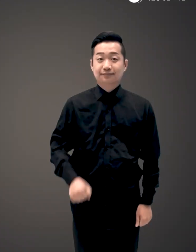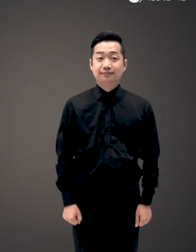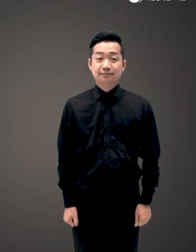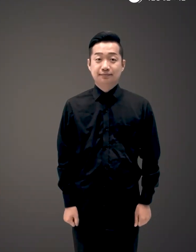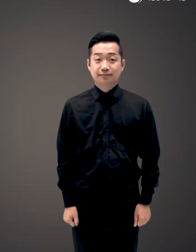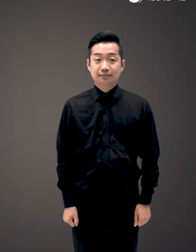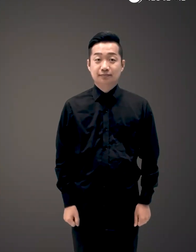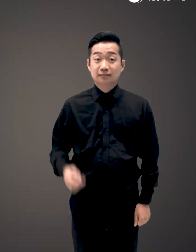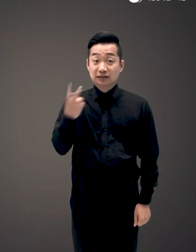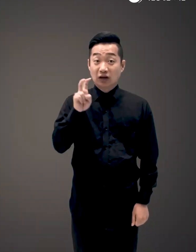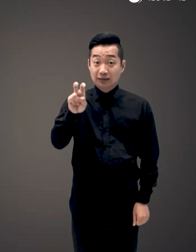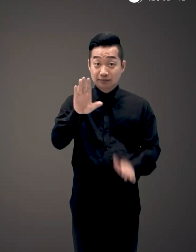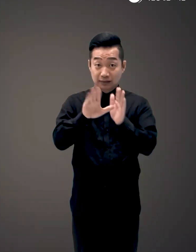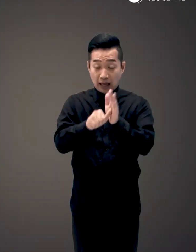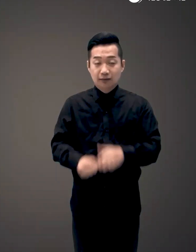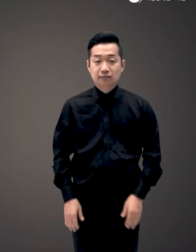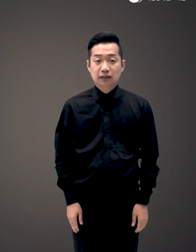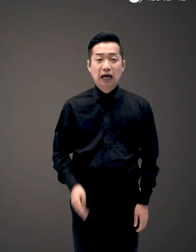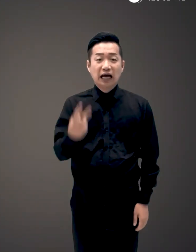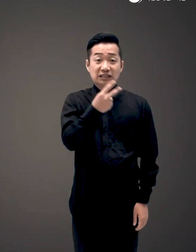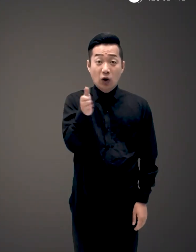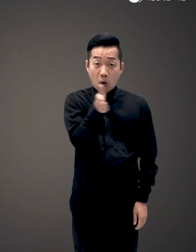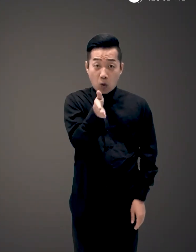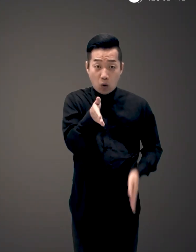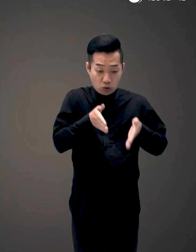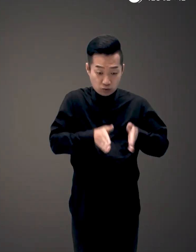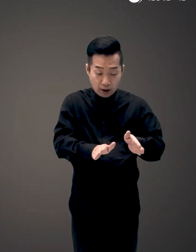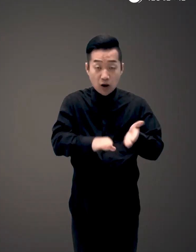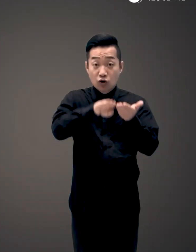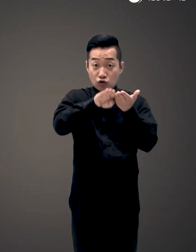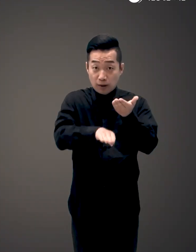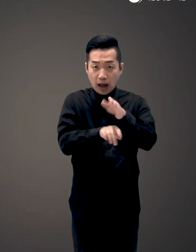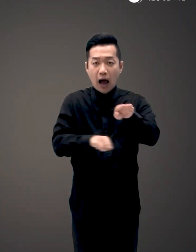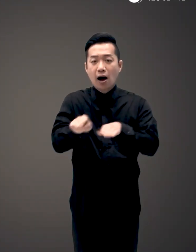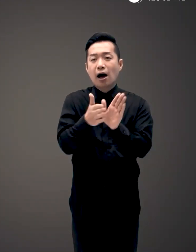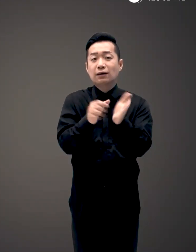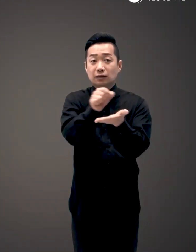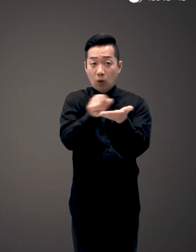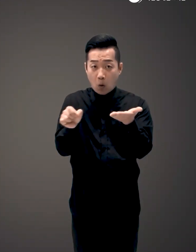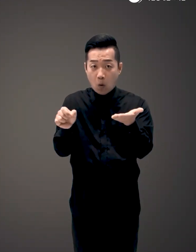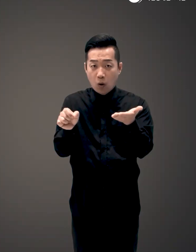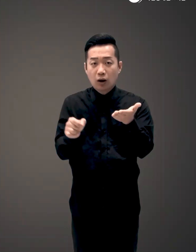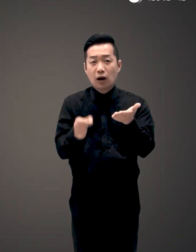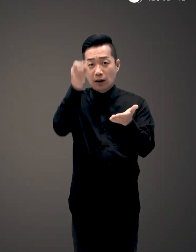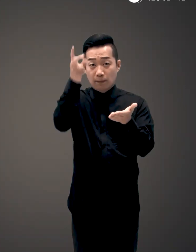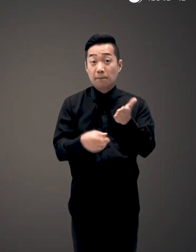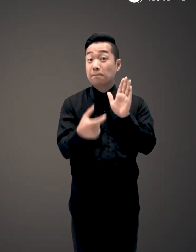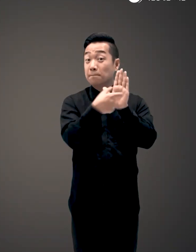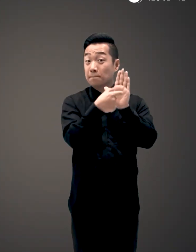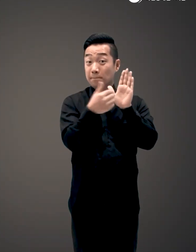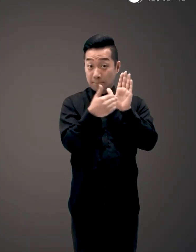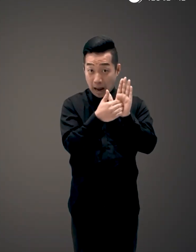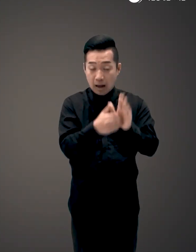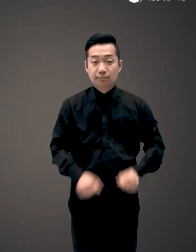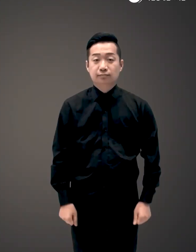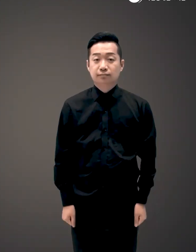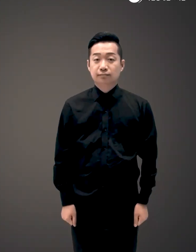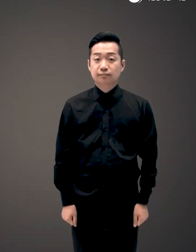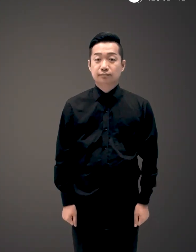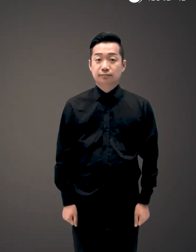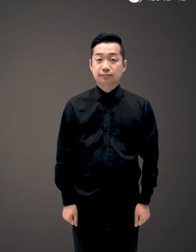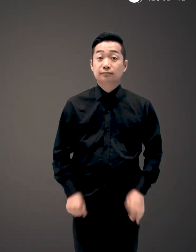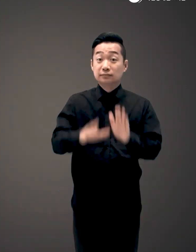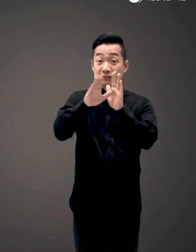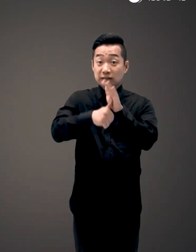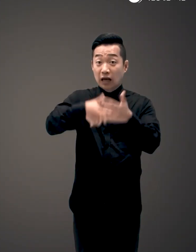생각도 들고, 제가 2020년에 밀레니얼 후배에 앞서가는 비밀노트 시리즈를 올렸는데 그때